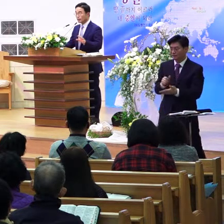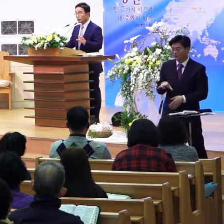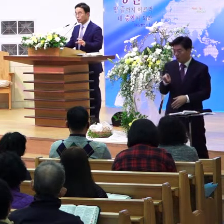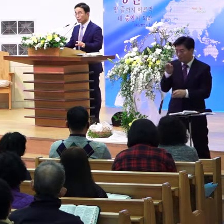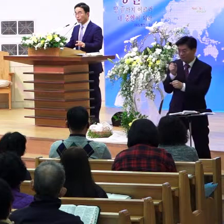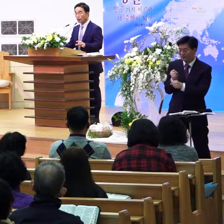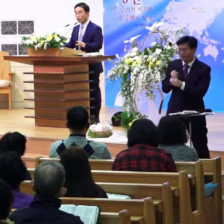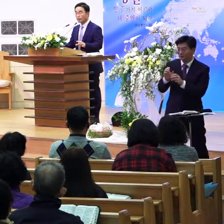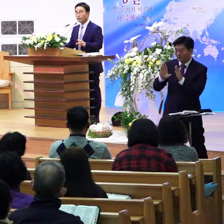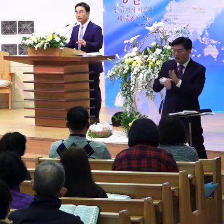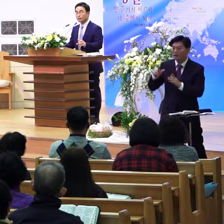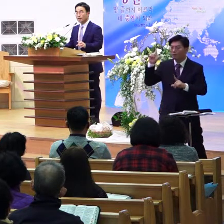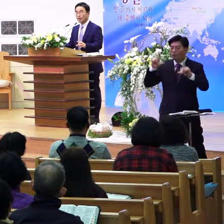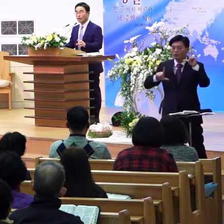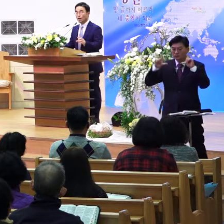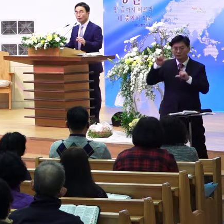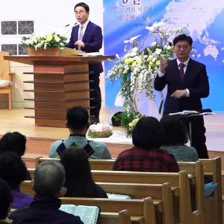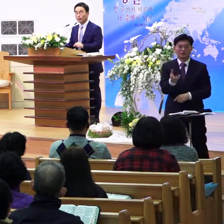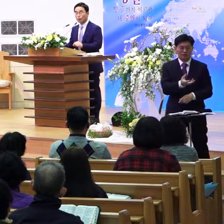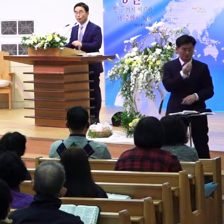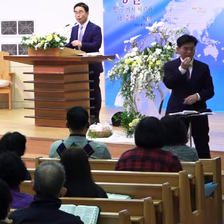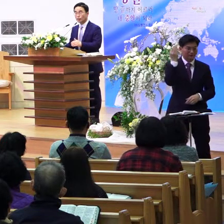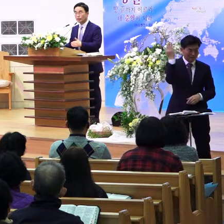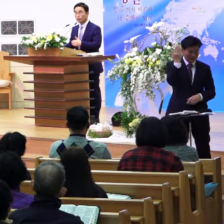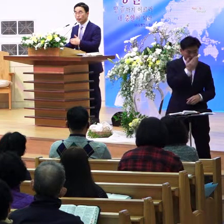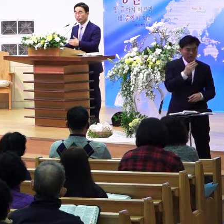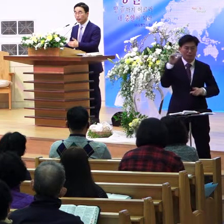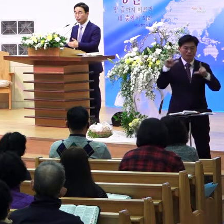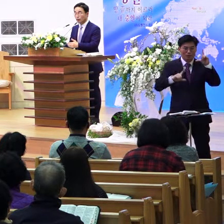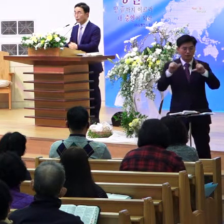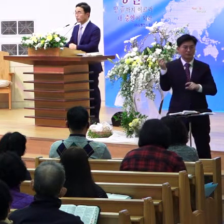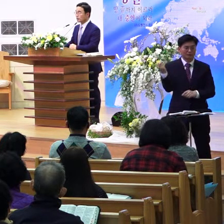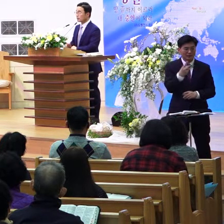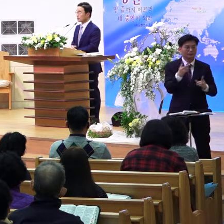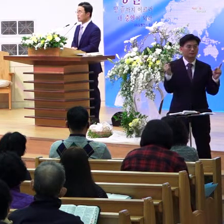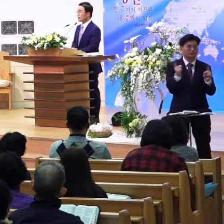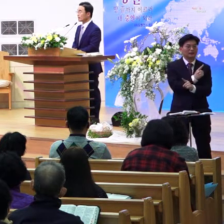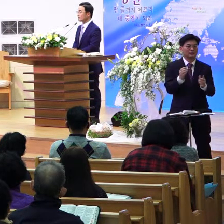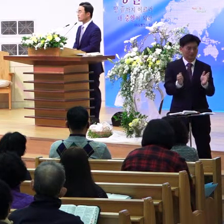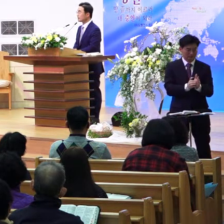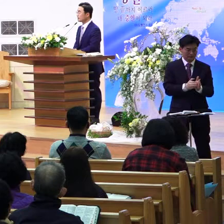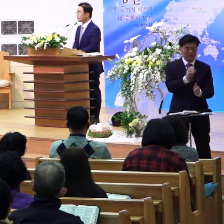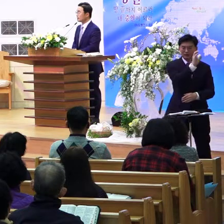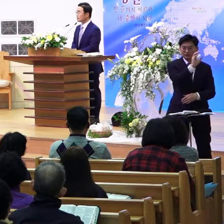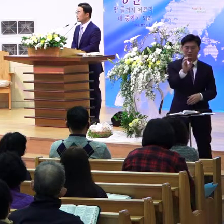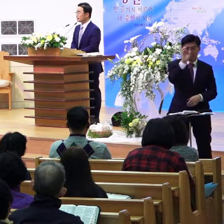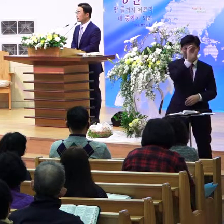그 모습으로 십자가와 부활의 복음을 통해서 우리를 회복시키는 것입니다.